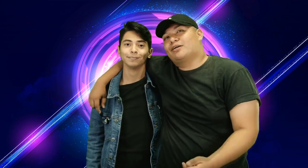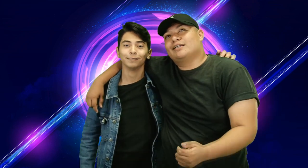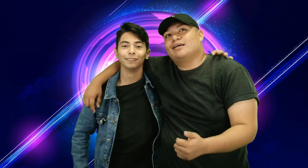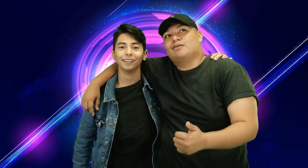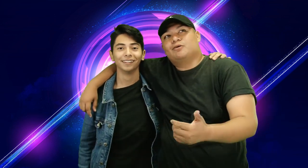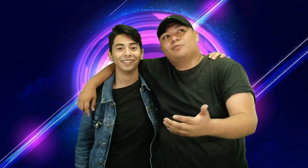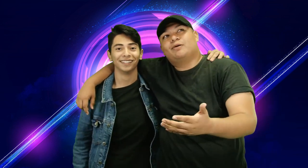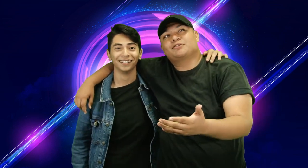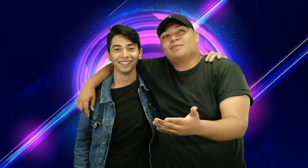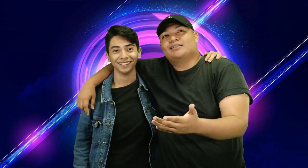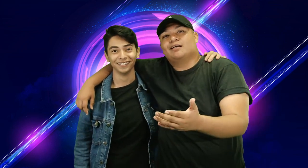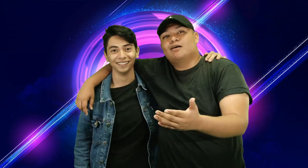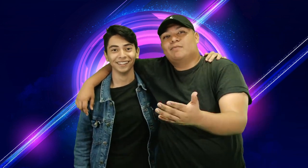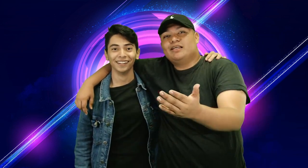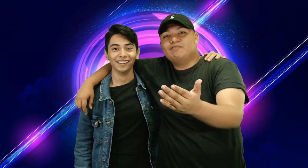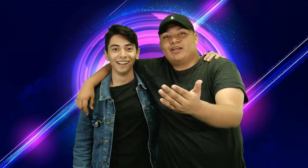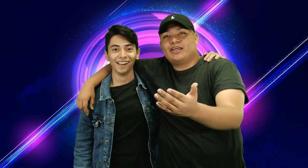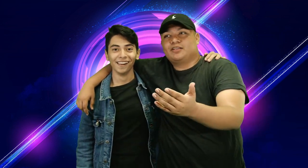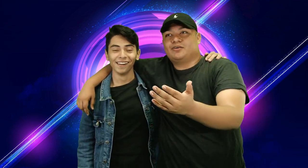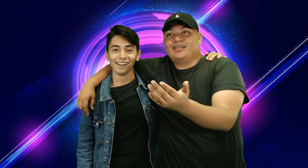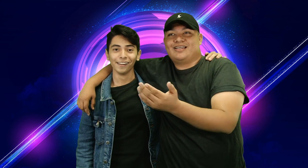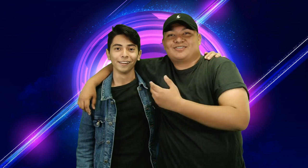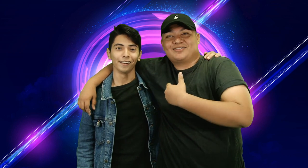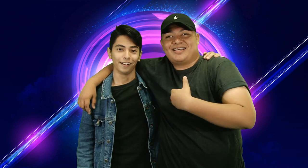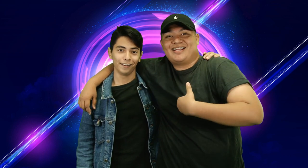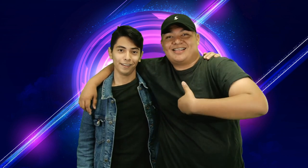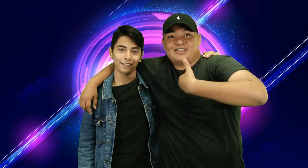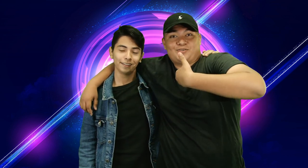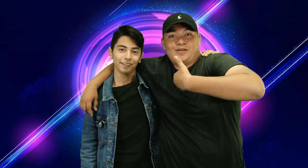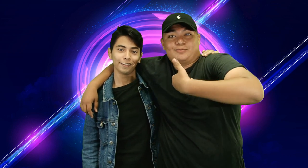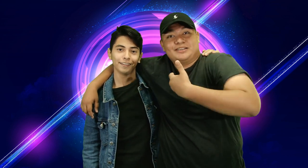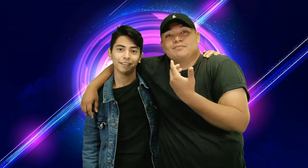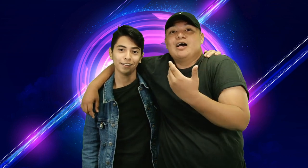cuando paso me dicen ven y un flaquito y eso te llena de autoestima